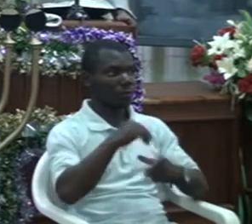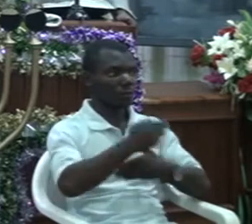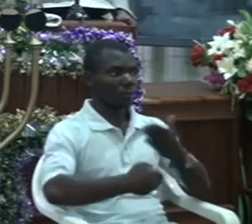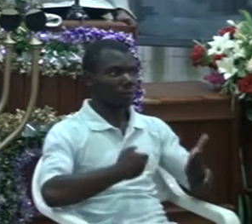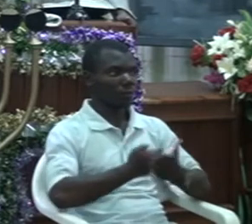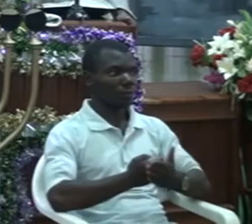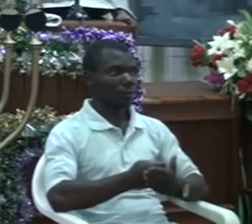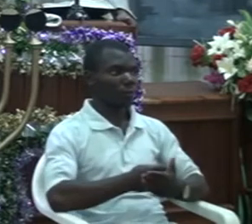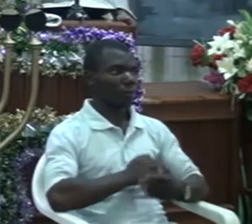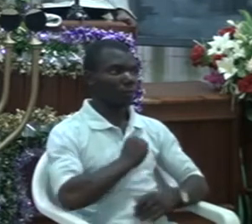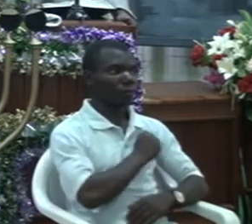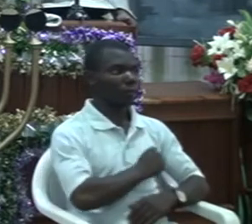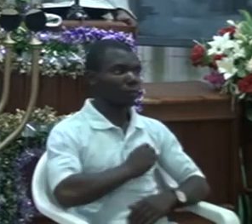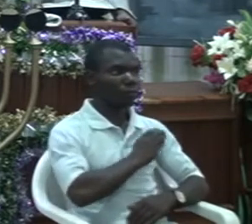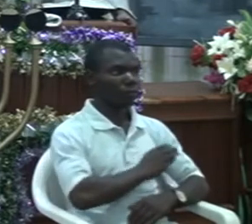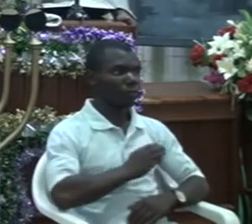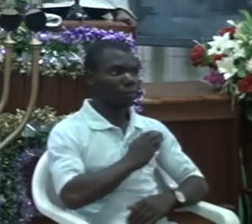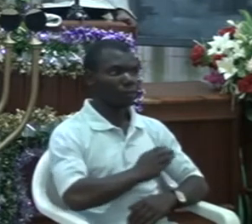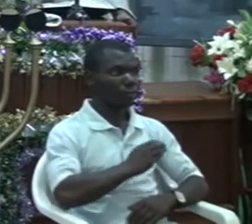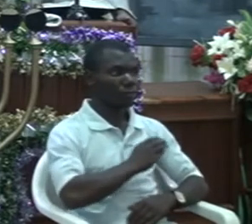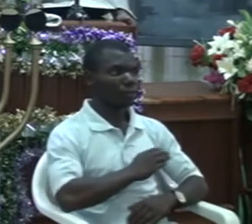dans toutes les situations,